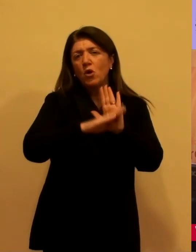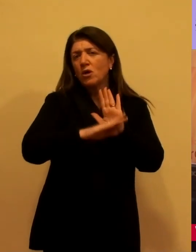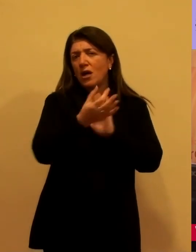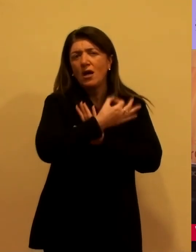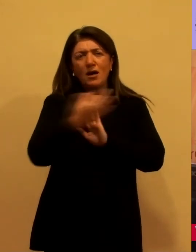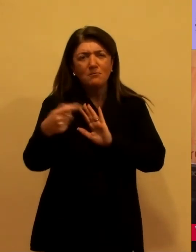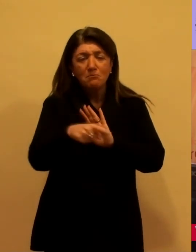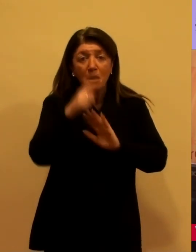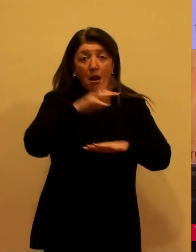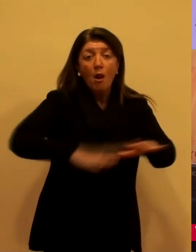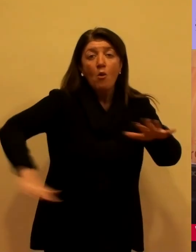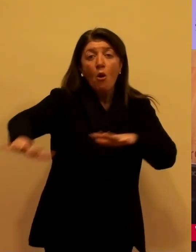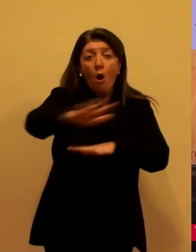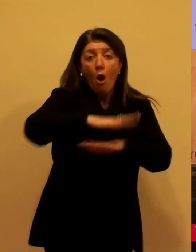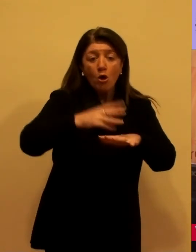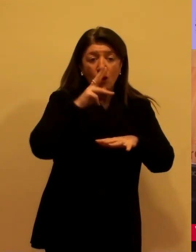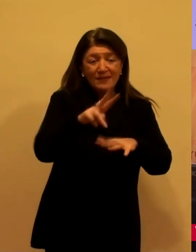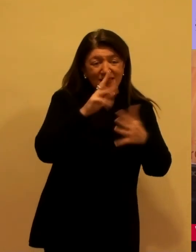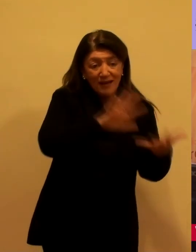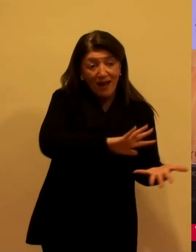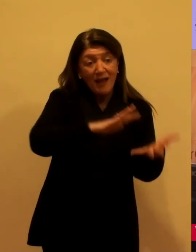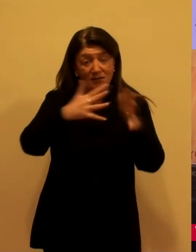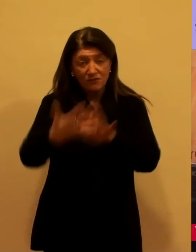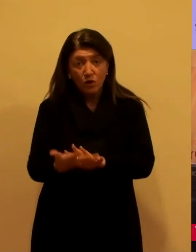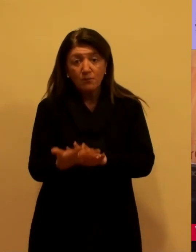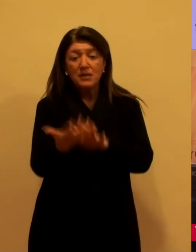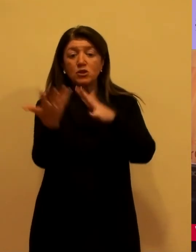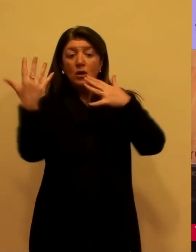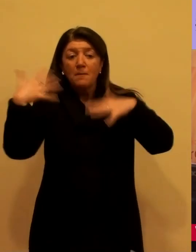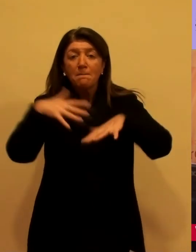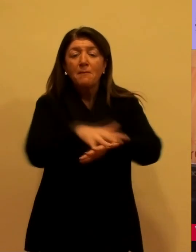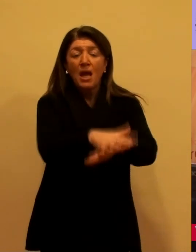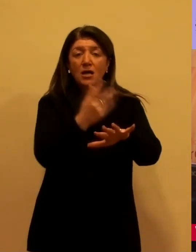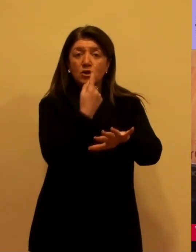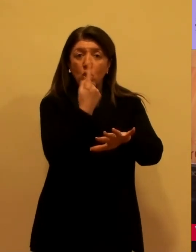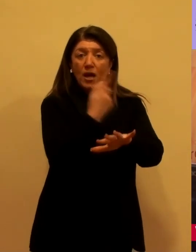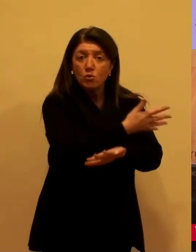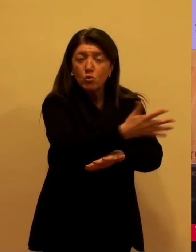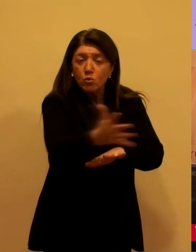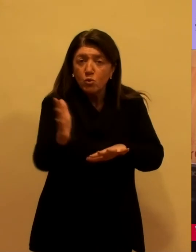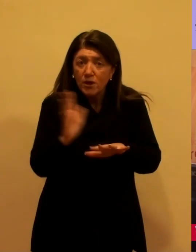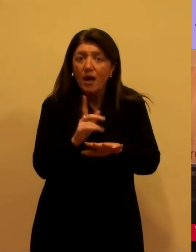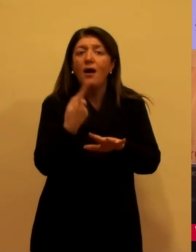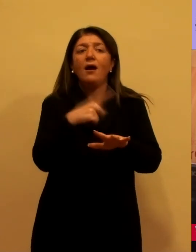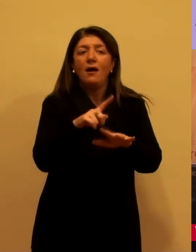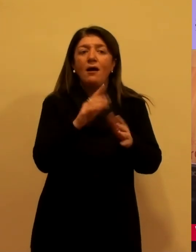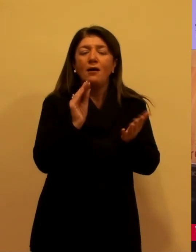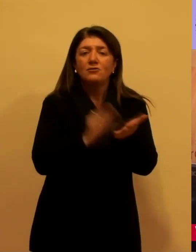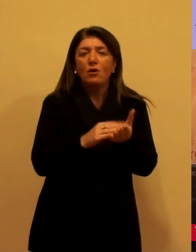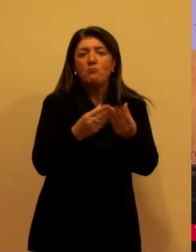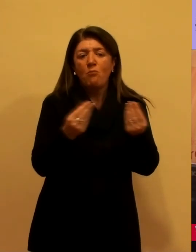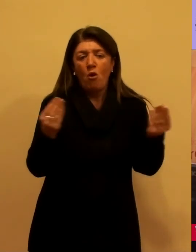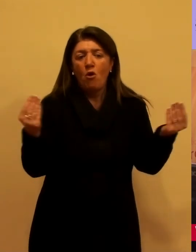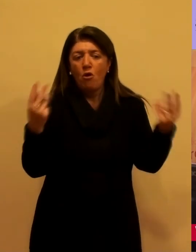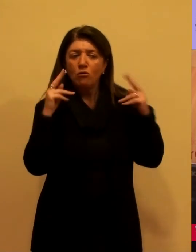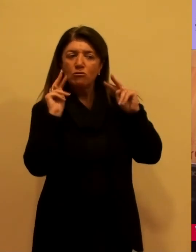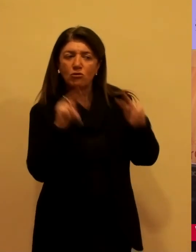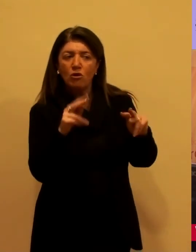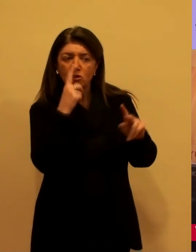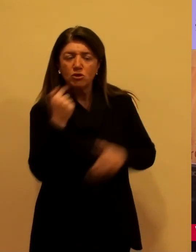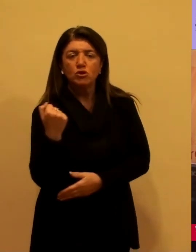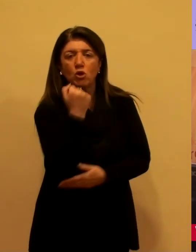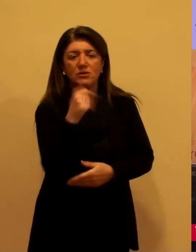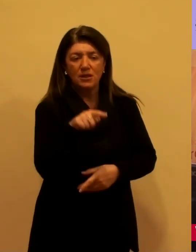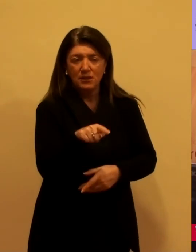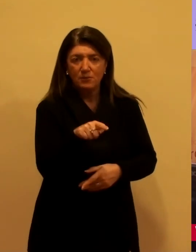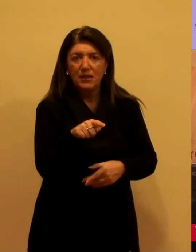luogo di trasformazione, che è un luogo immerso nella natura, tiene molto in considerazione questa idea della sostenibilità